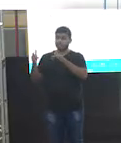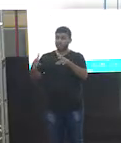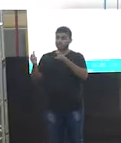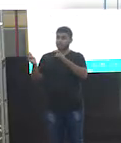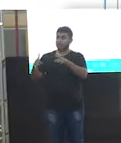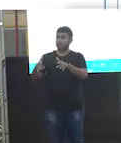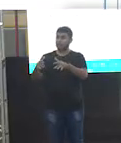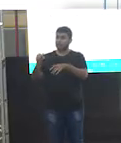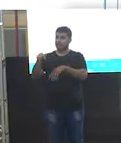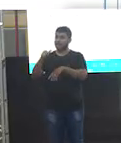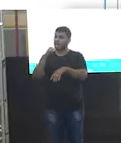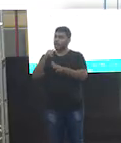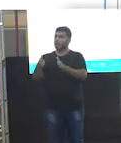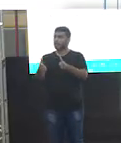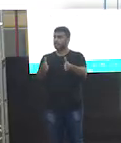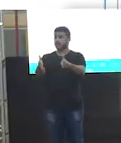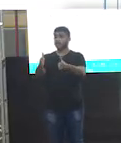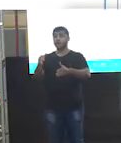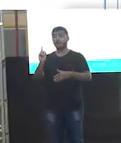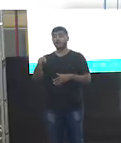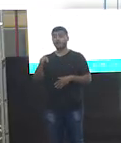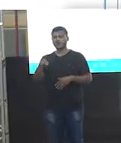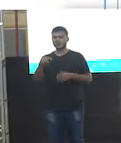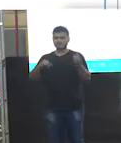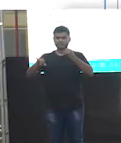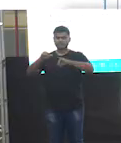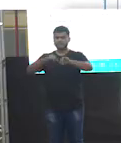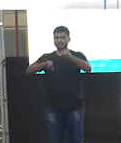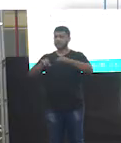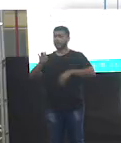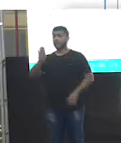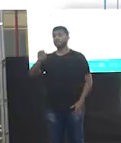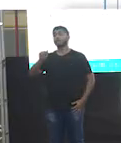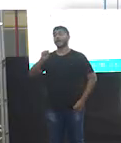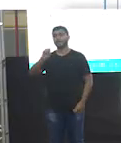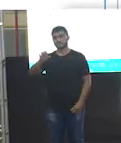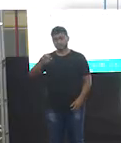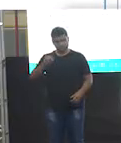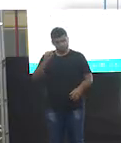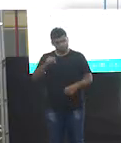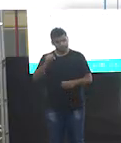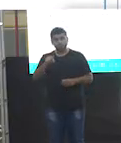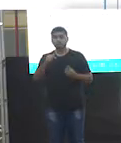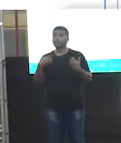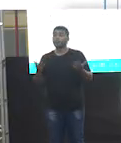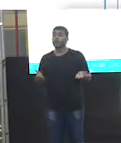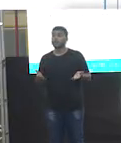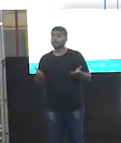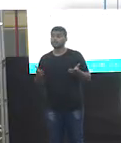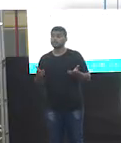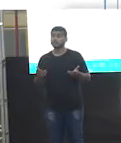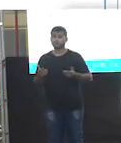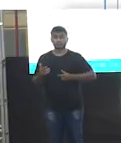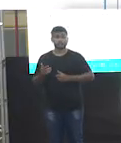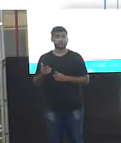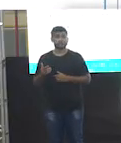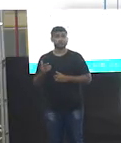com características básicas? Quem descarta um efluente com características básicas é